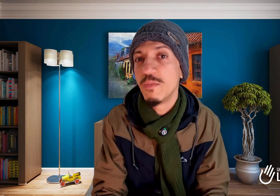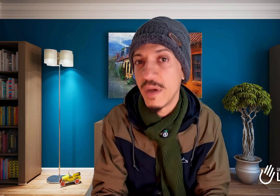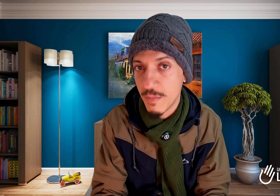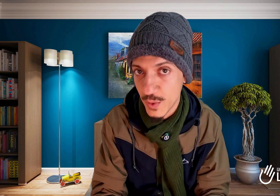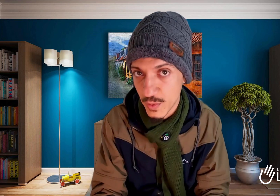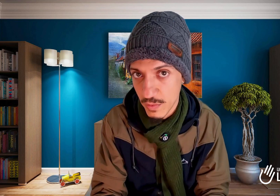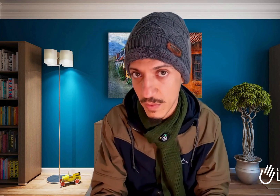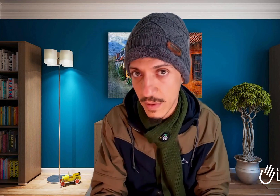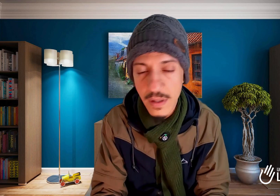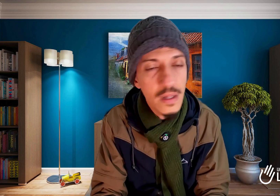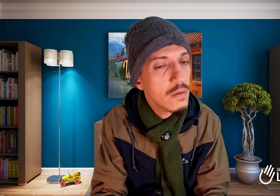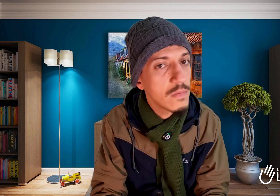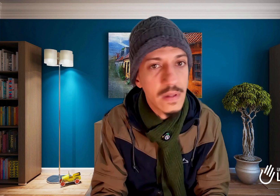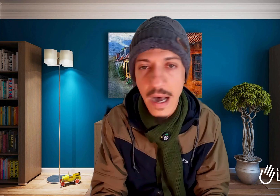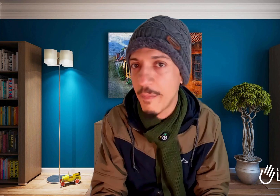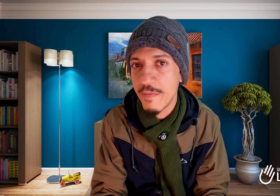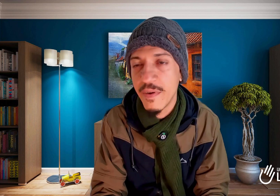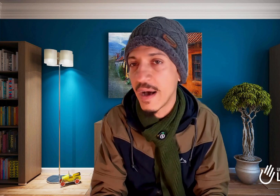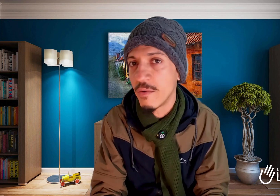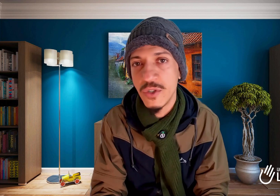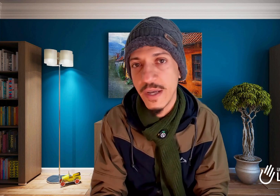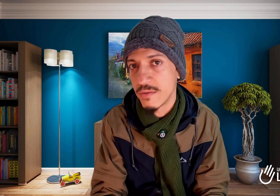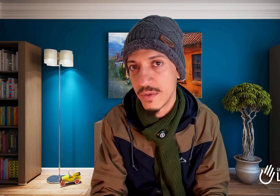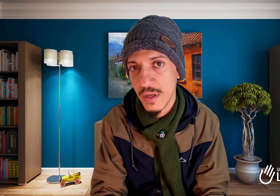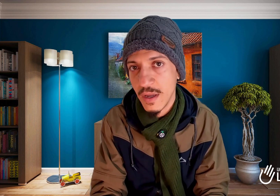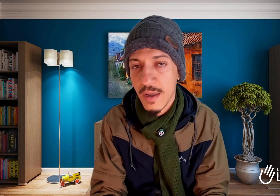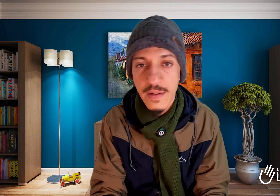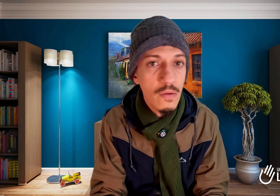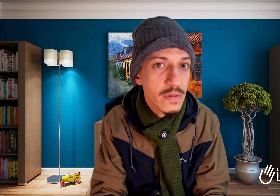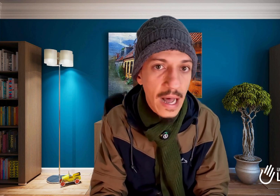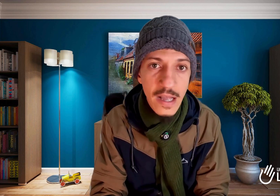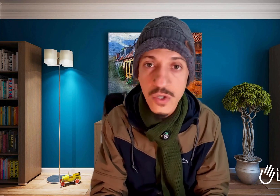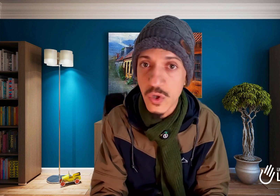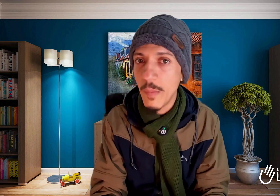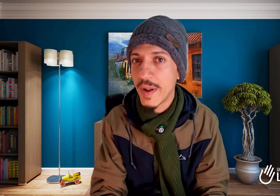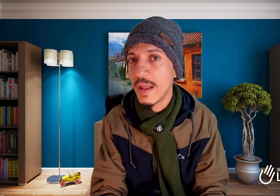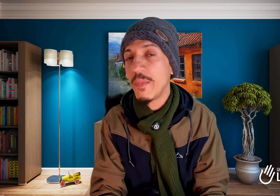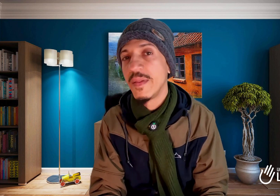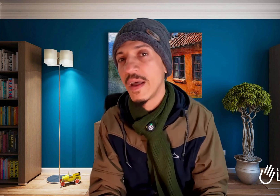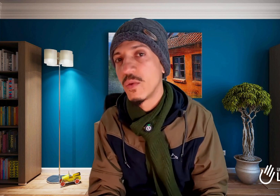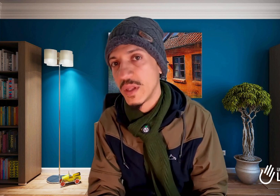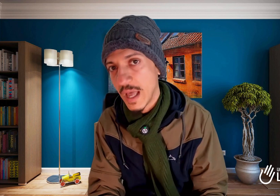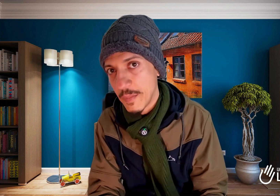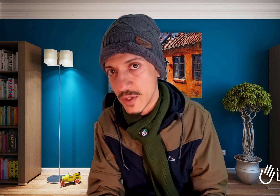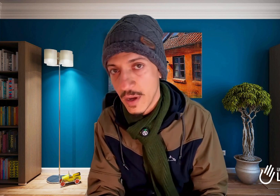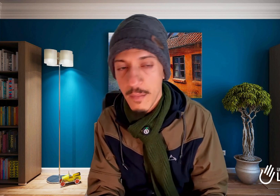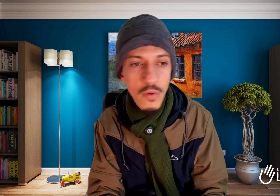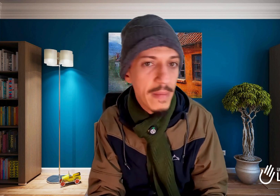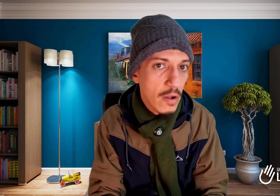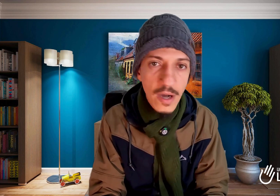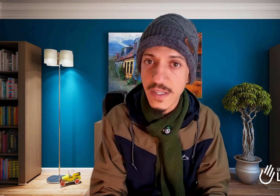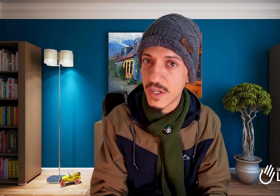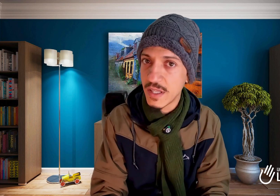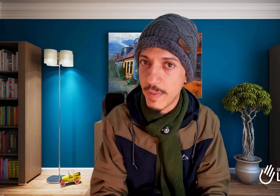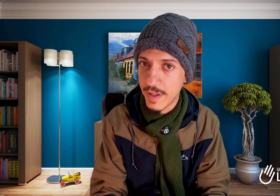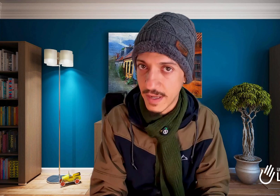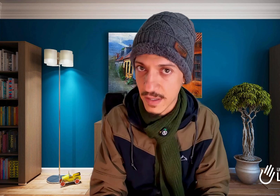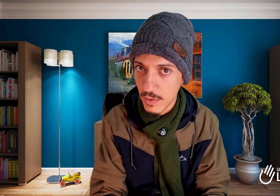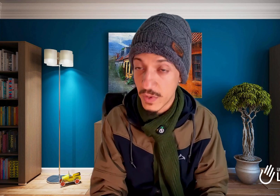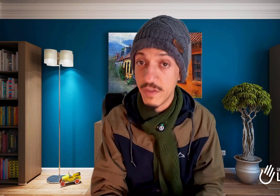para o surdo. Não dá para ficar nos gestos. Não dá só para depender do intérprete. Por melhor que seja a interpretação, se você